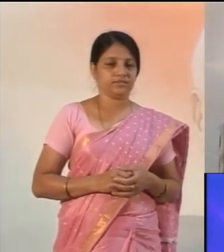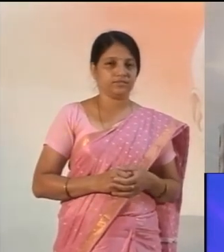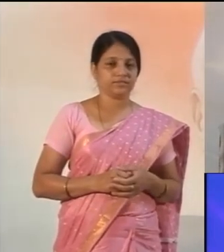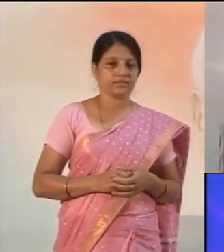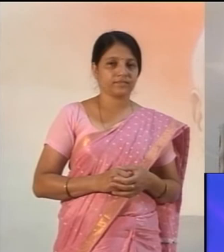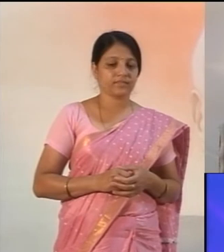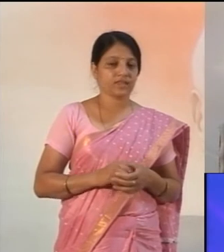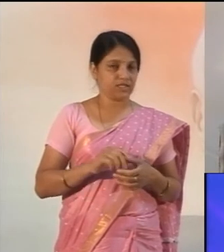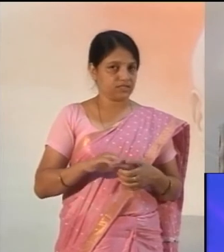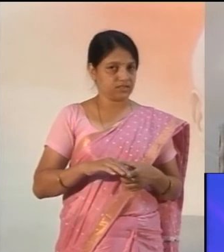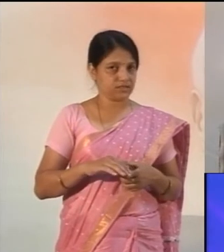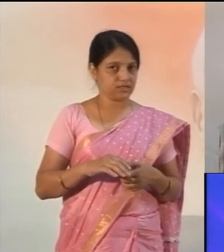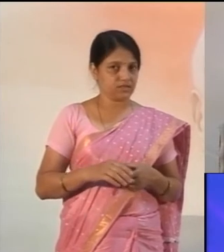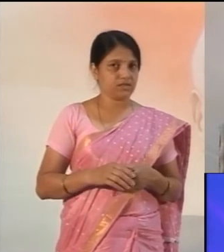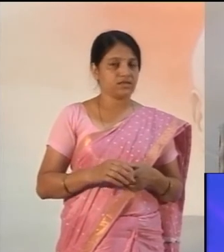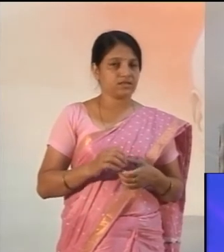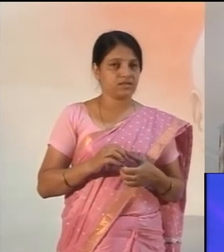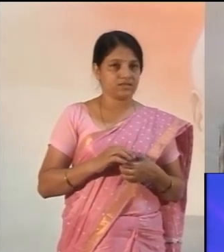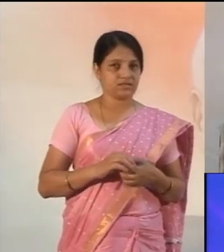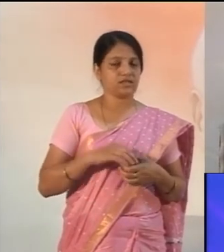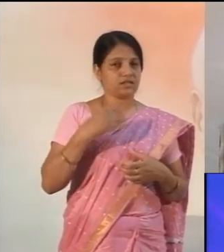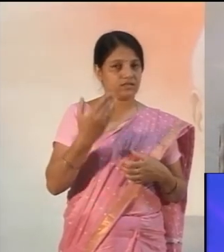इसके साथ ही